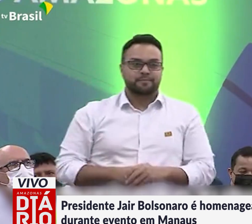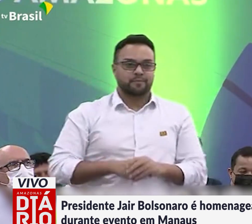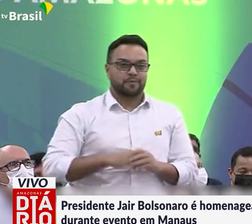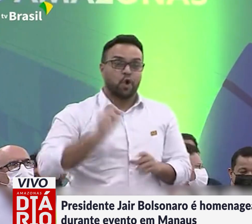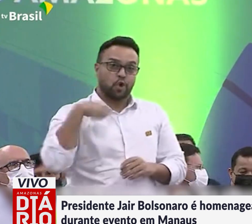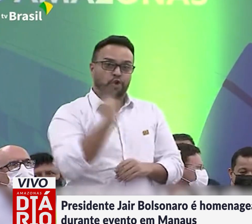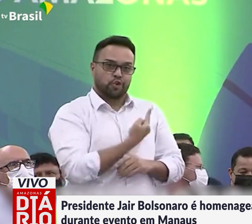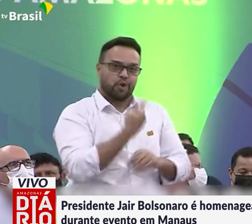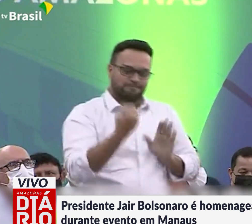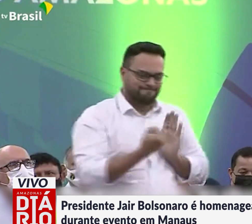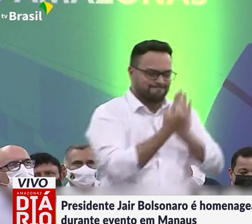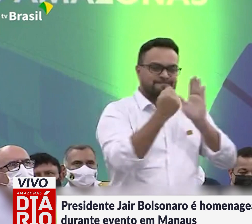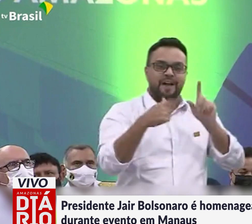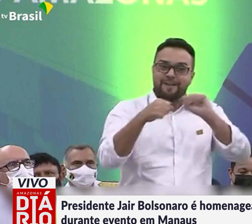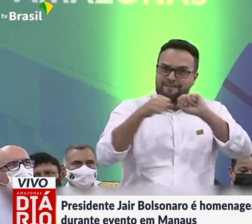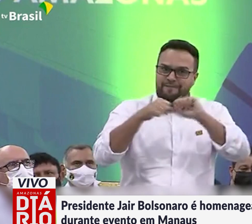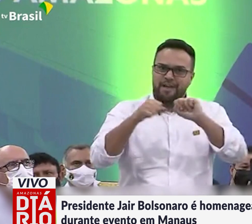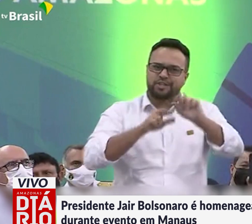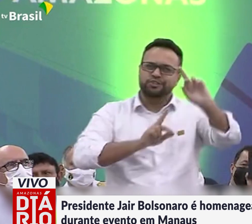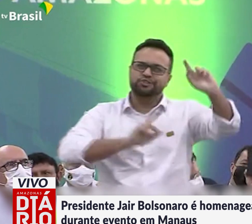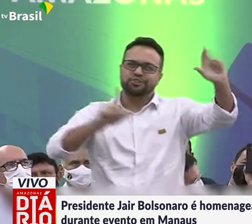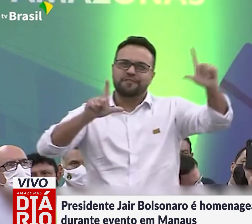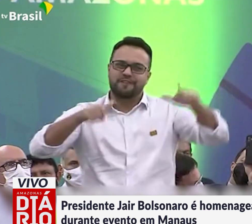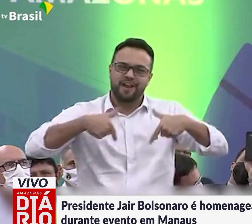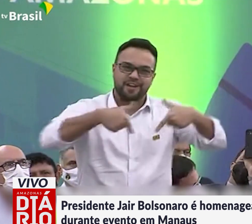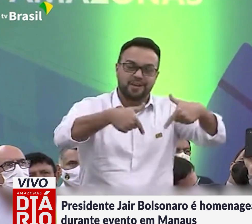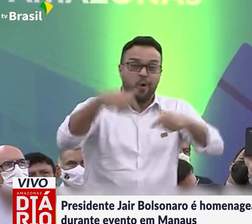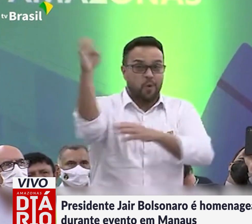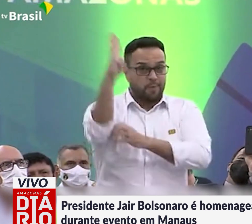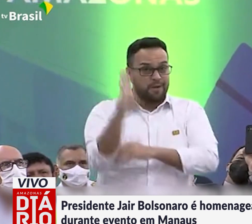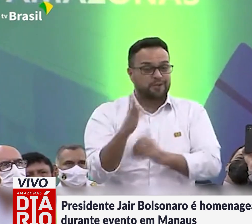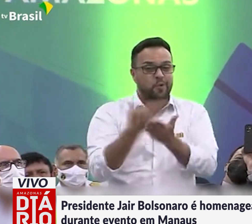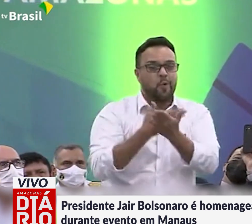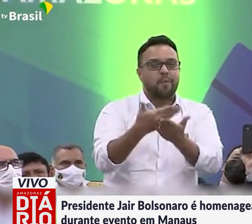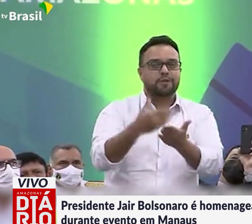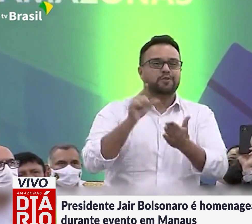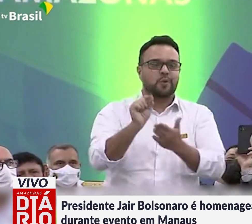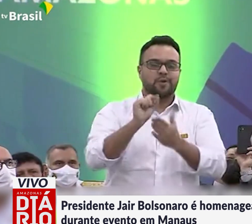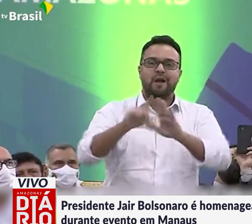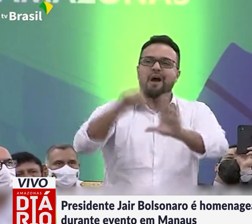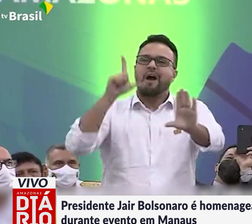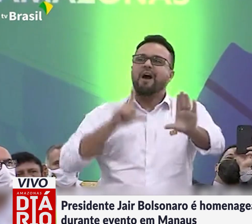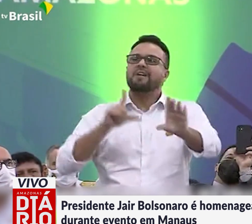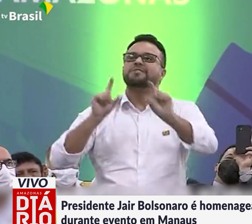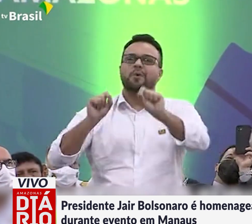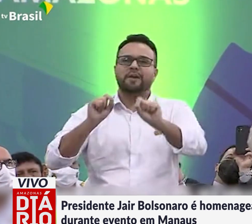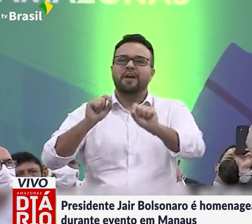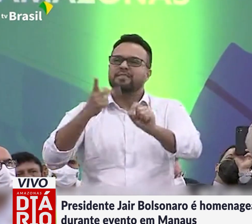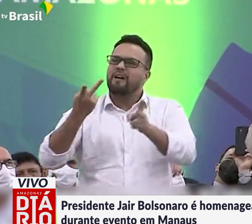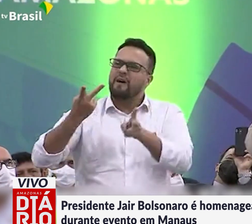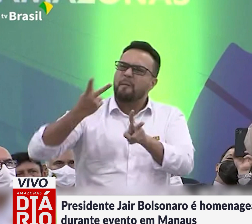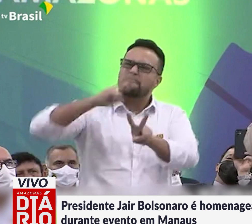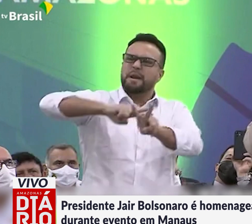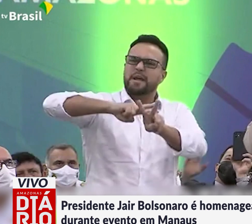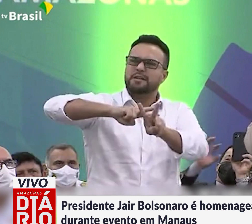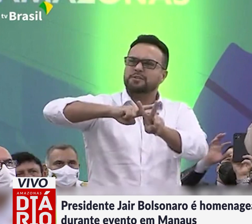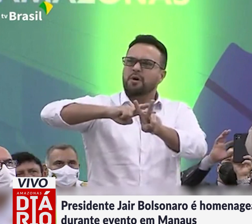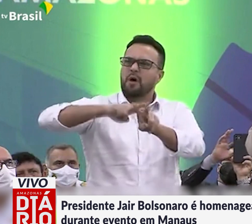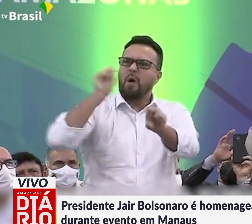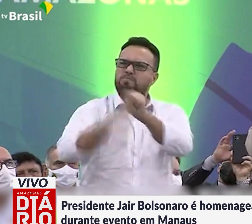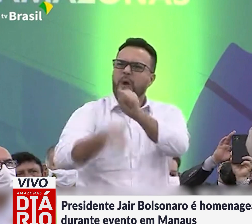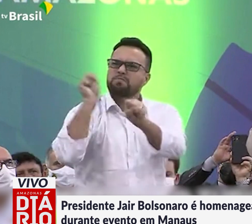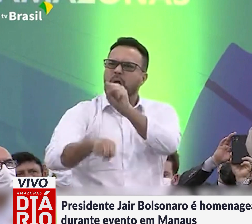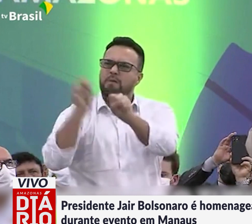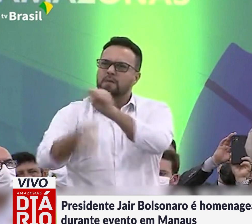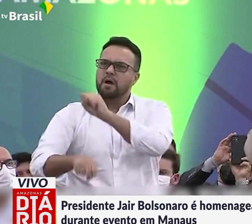diferença. O Brasil começou a sair das garras da nefasta